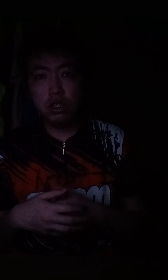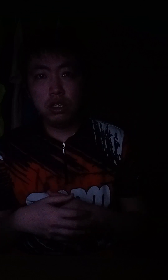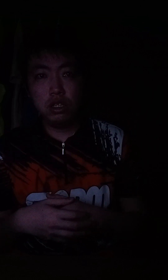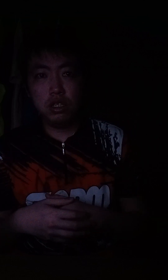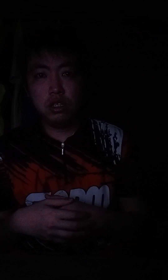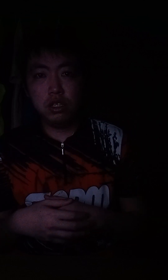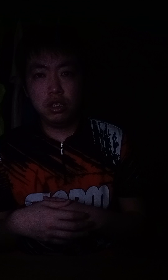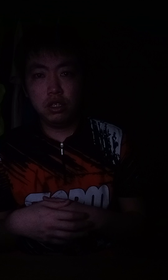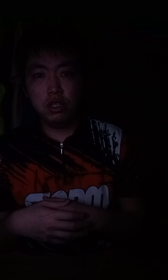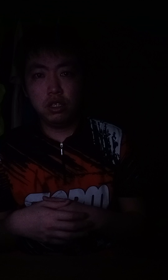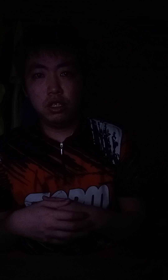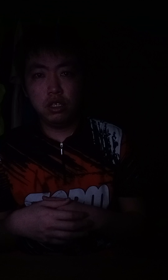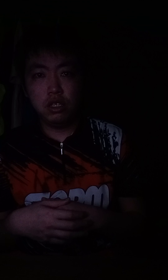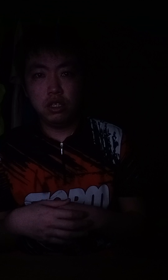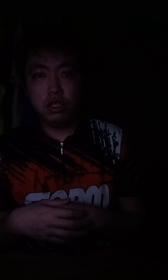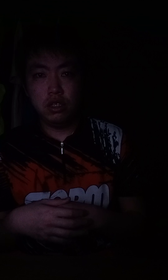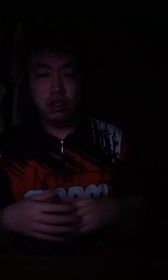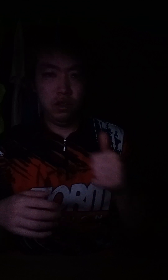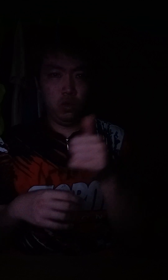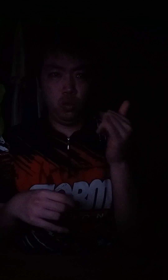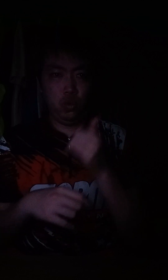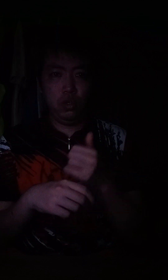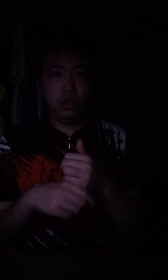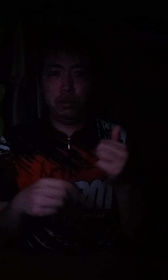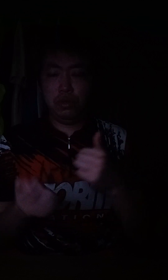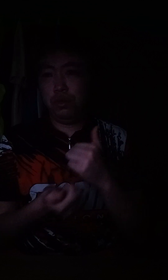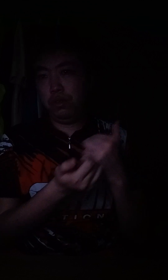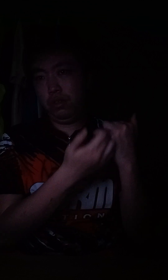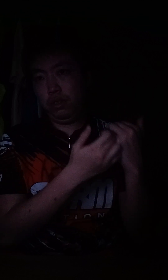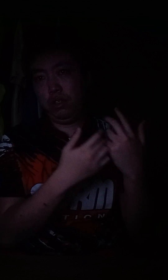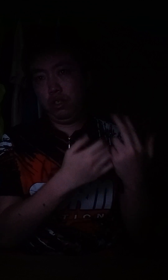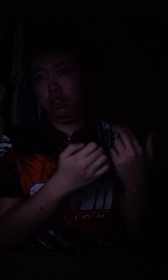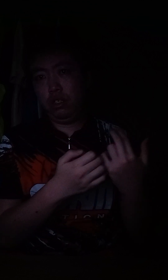하는 말이 아빠 돈 없으니까 다음에 사주라고.